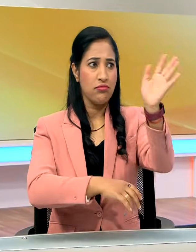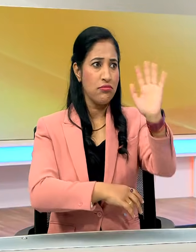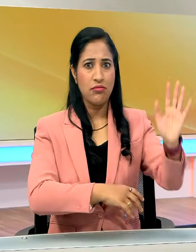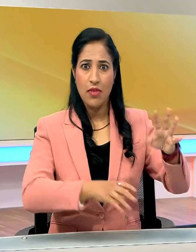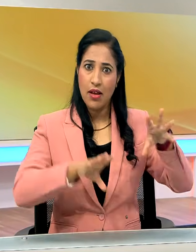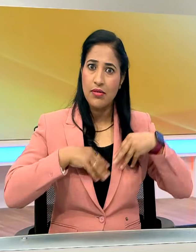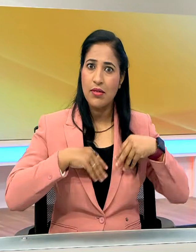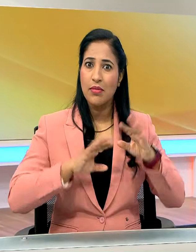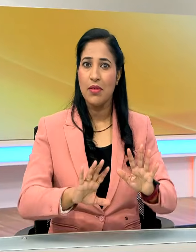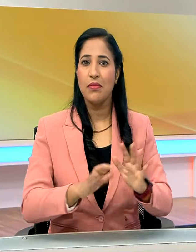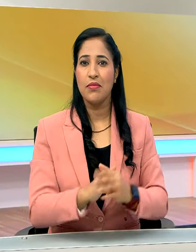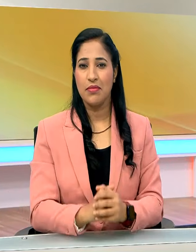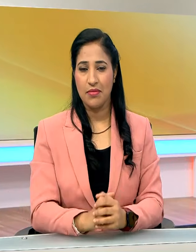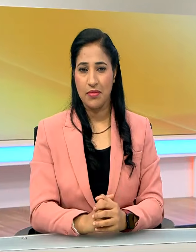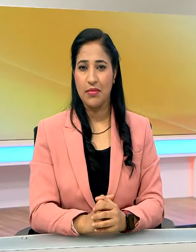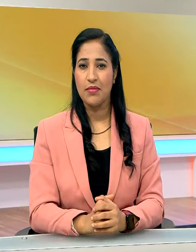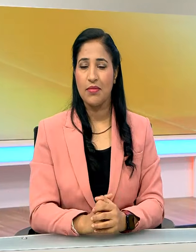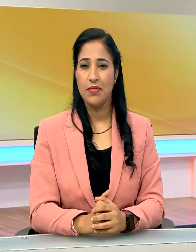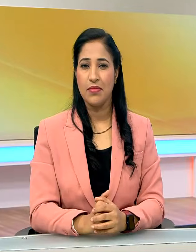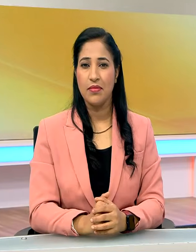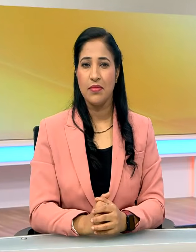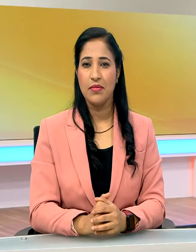किया।